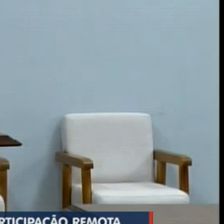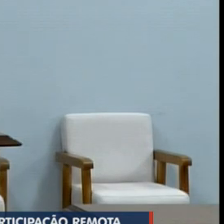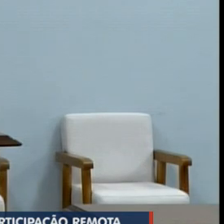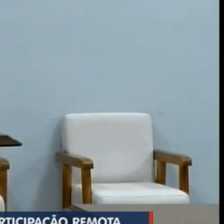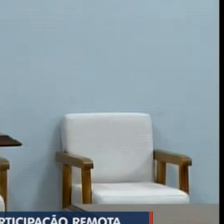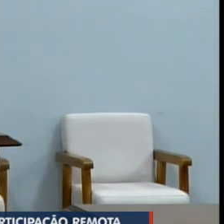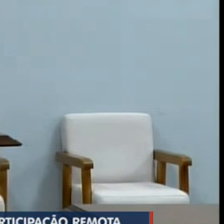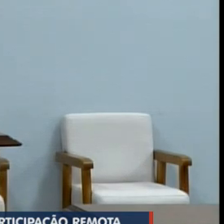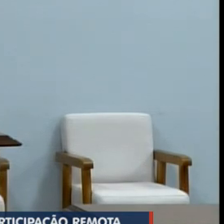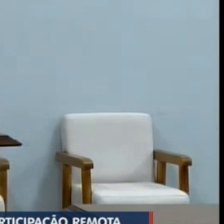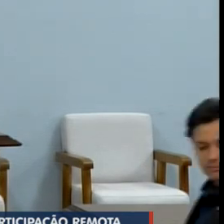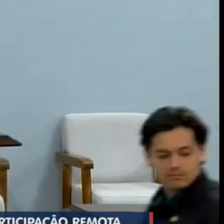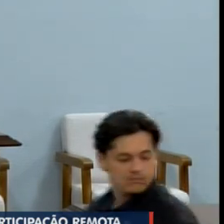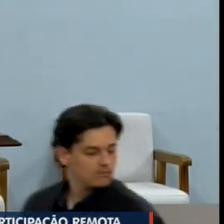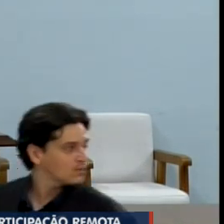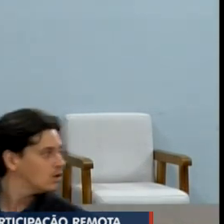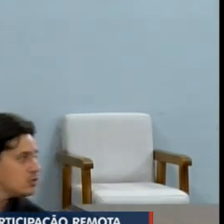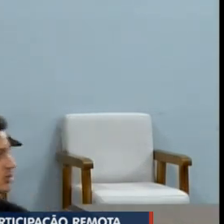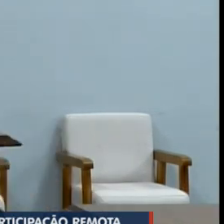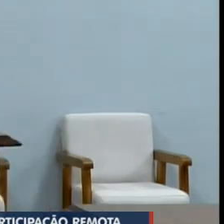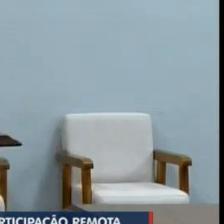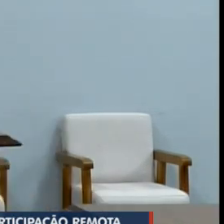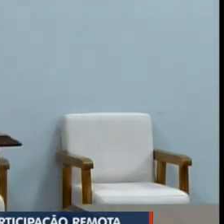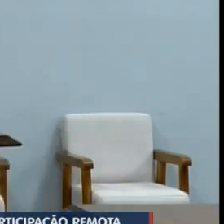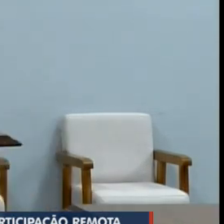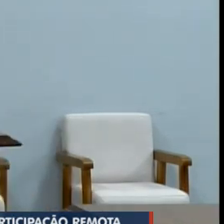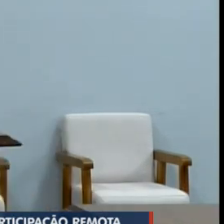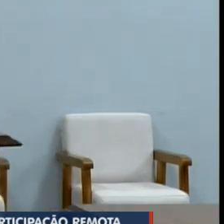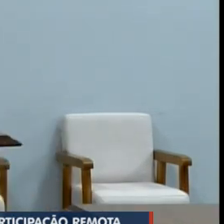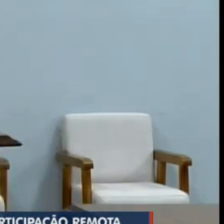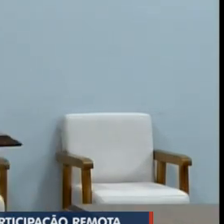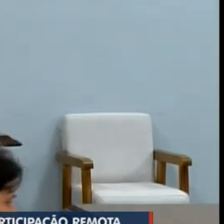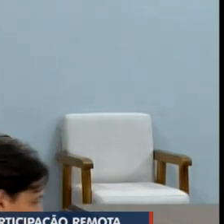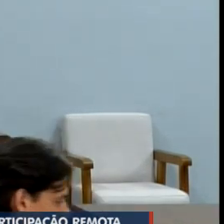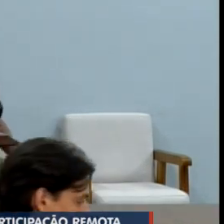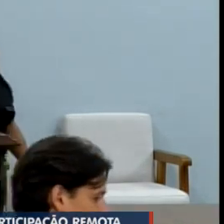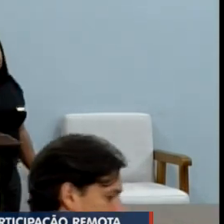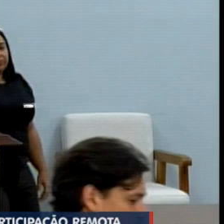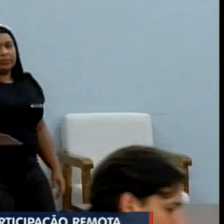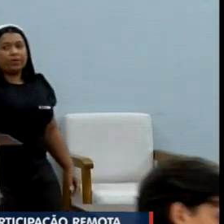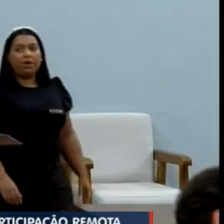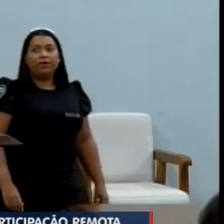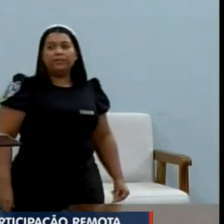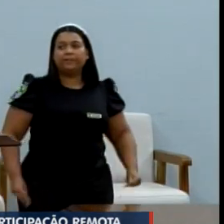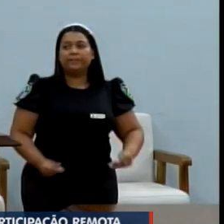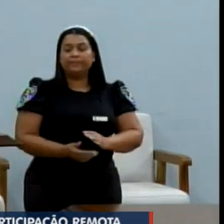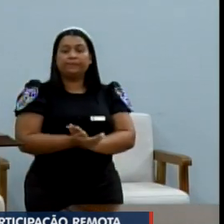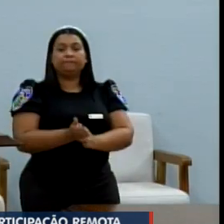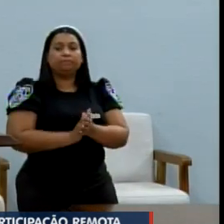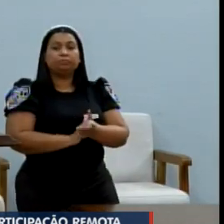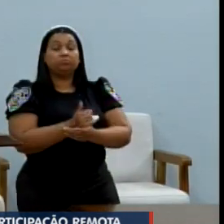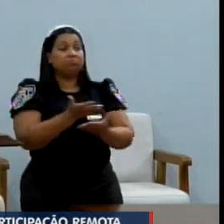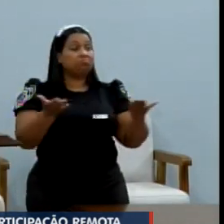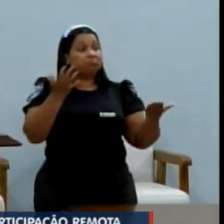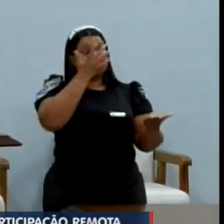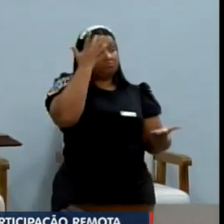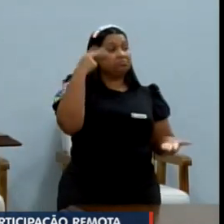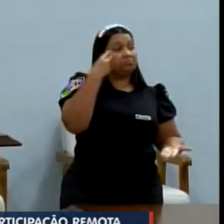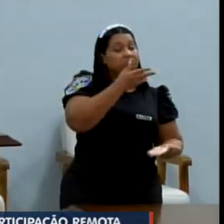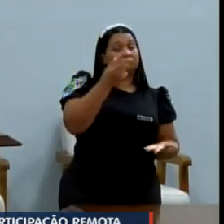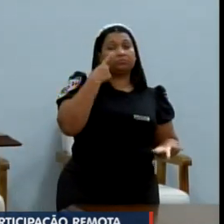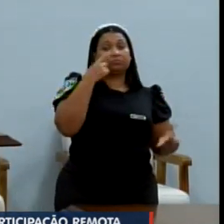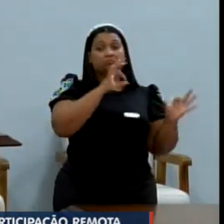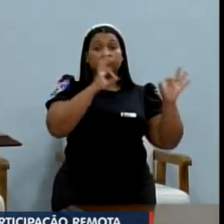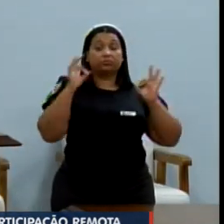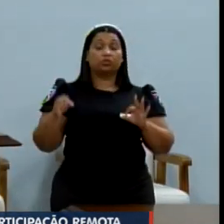senhor presidente senão vereadora senhores vereadores todos aqueles que acompanham a sessão bom hoje nós